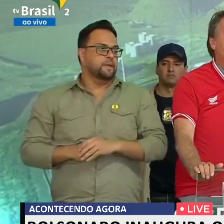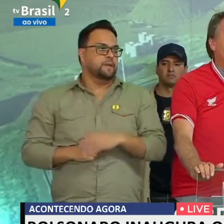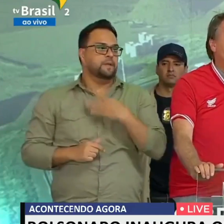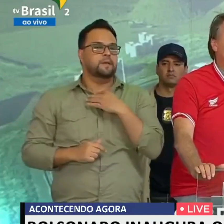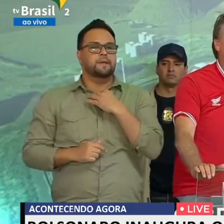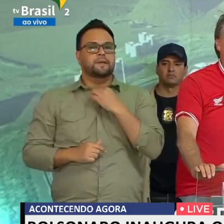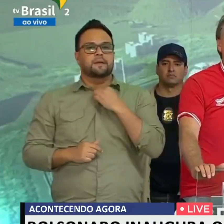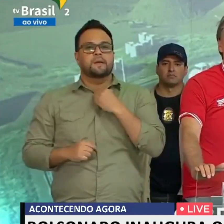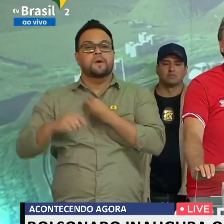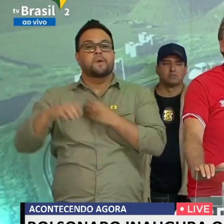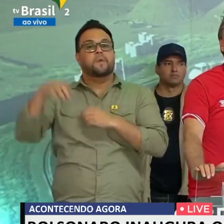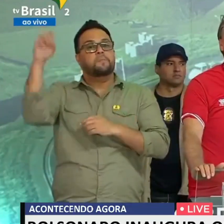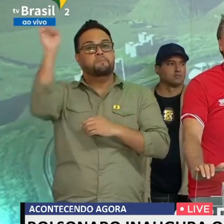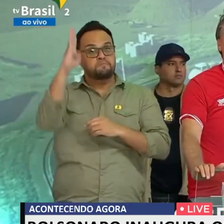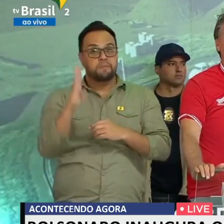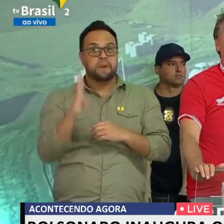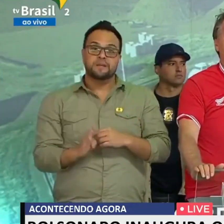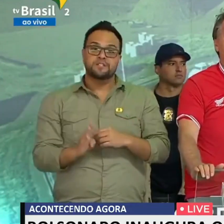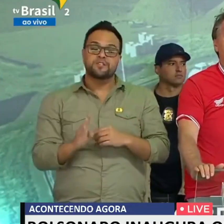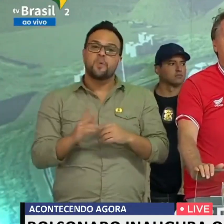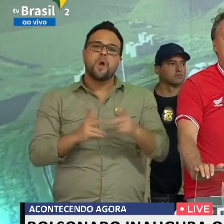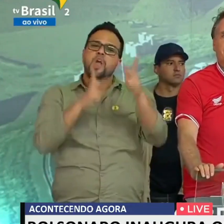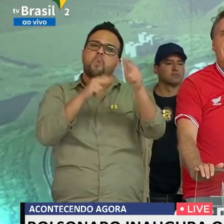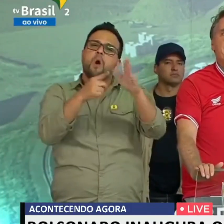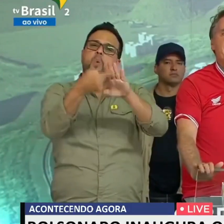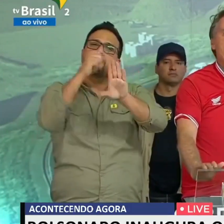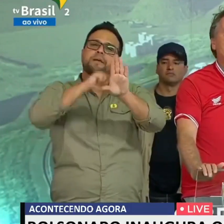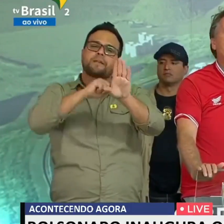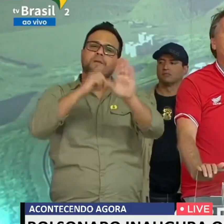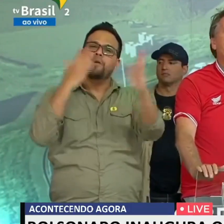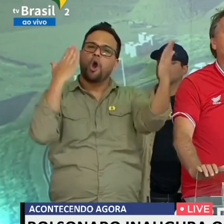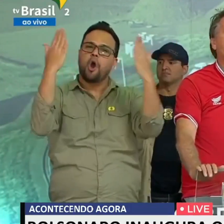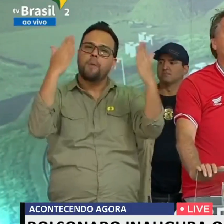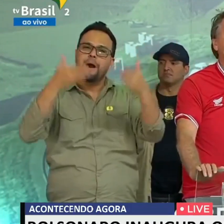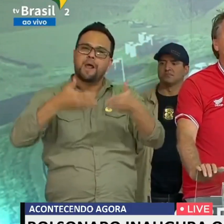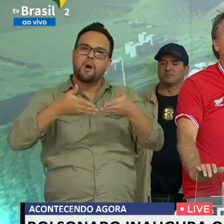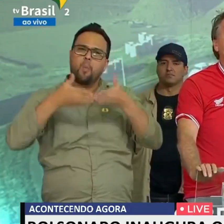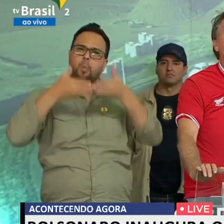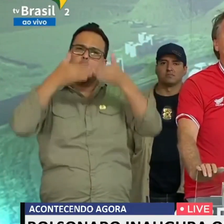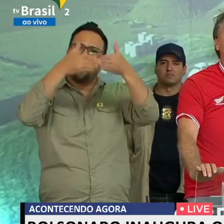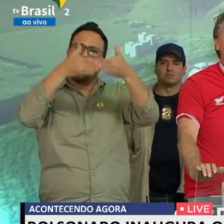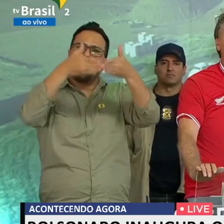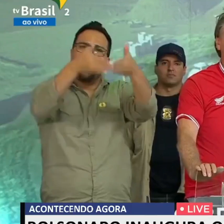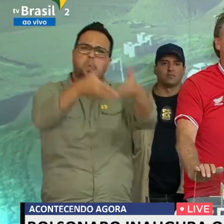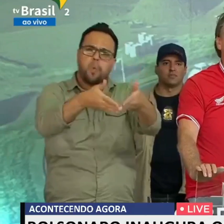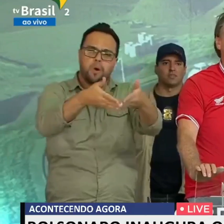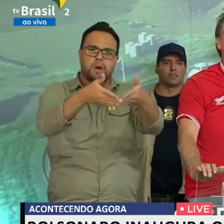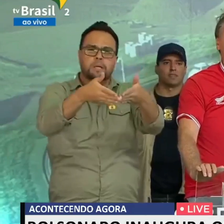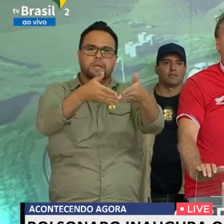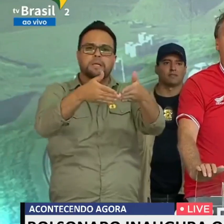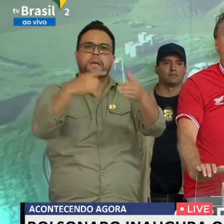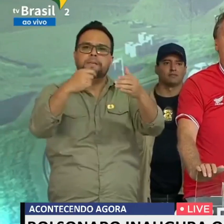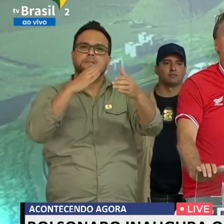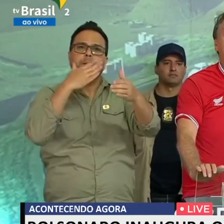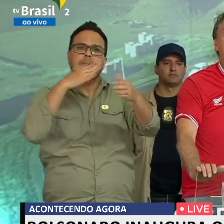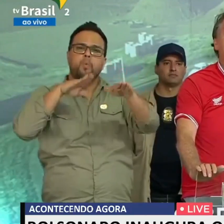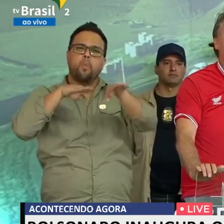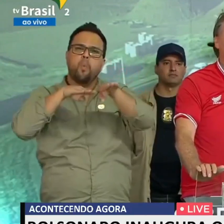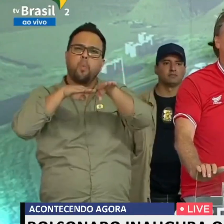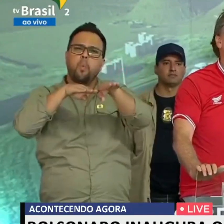O Brasil é como um transatlântico. Não dá para dar um cavalo de pau. Mas nós vamos cada vez